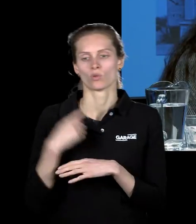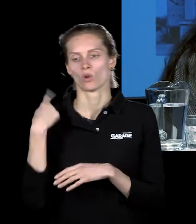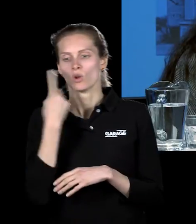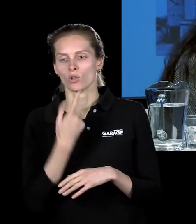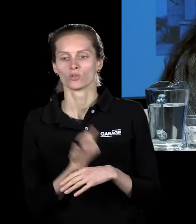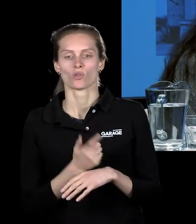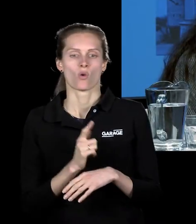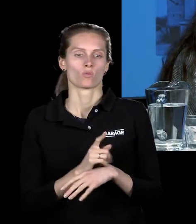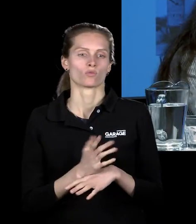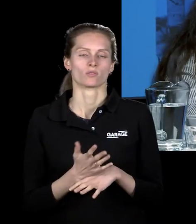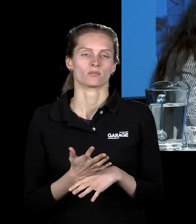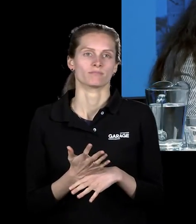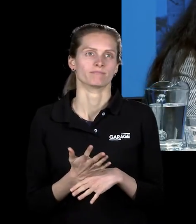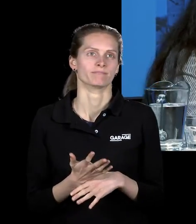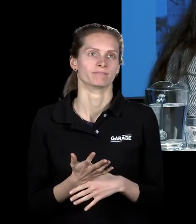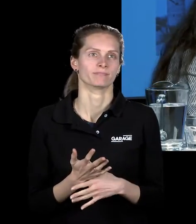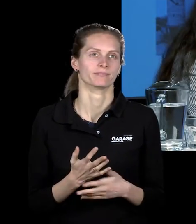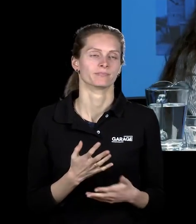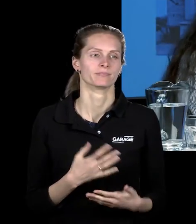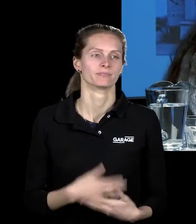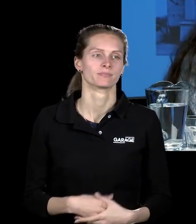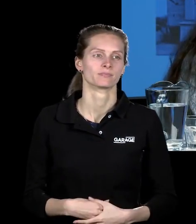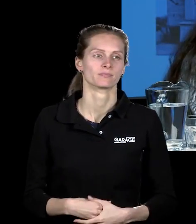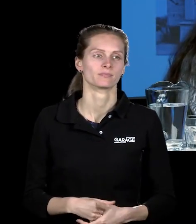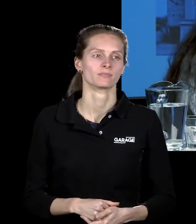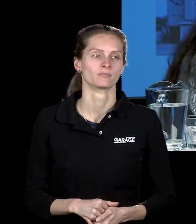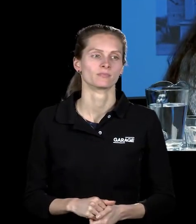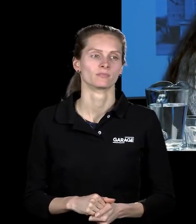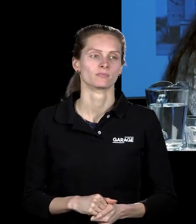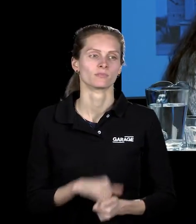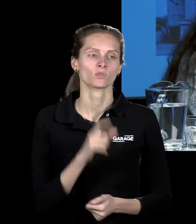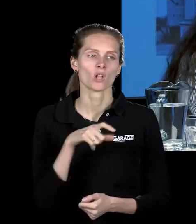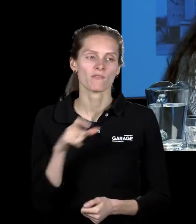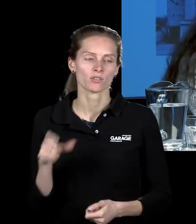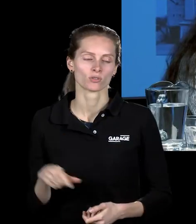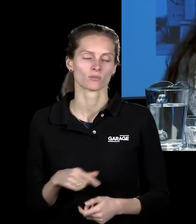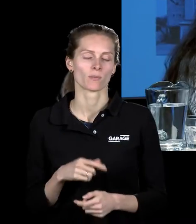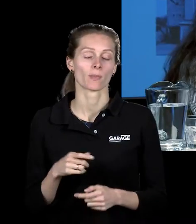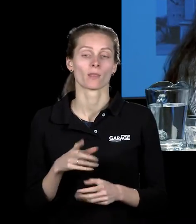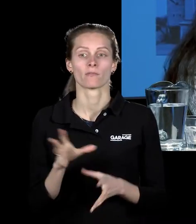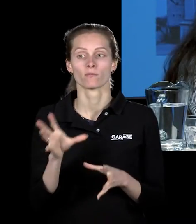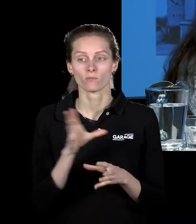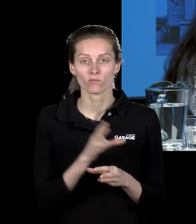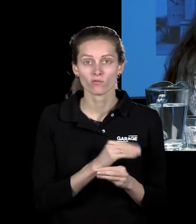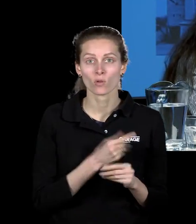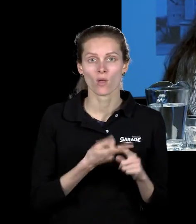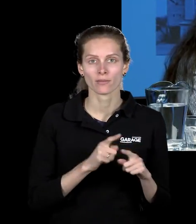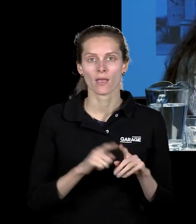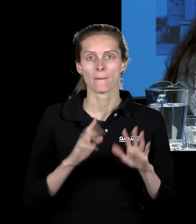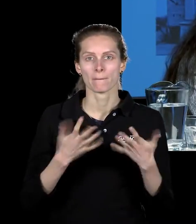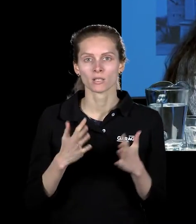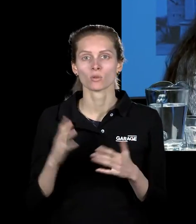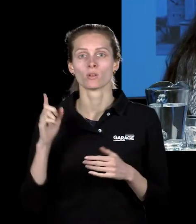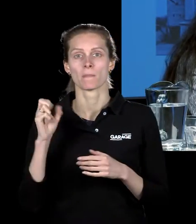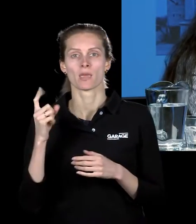субъективная, очень гуманистическая. И на фоне этого всего, собственно говоря, Бехера возвращаются к традиции 20-х